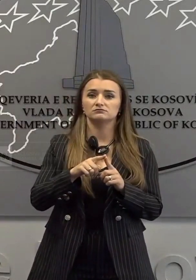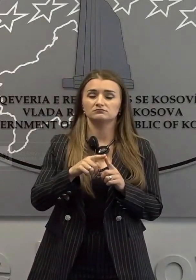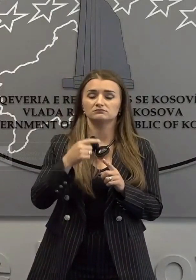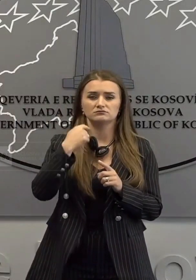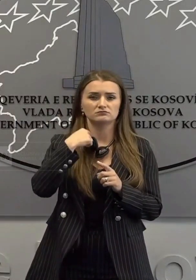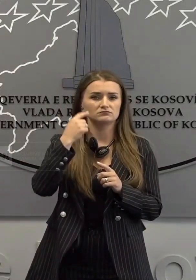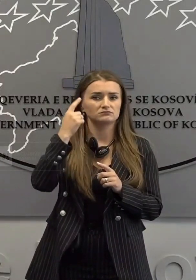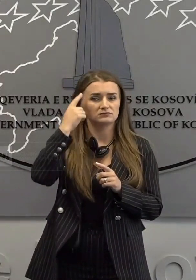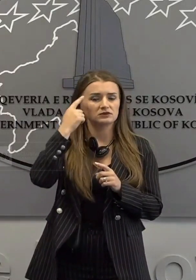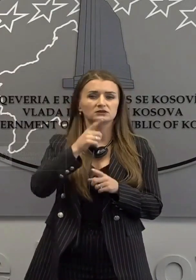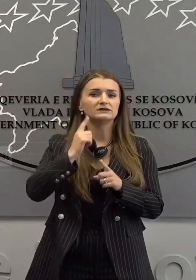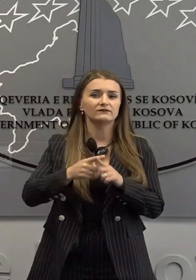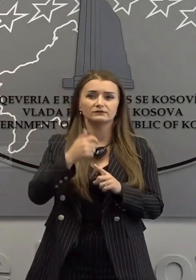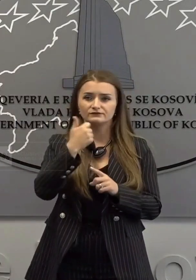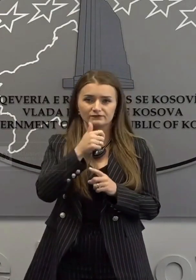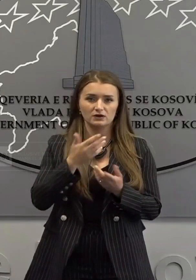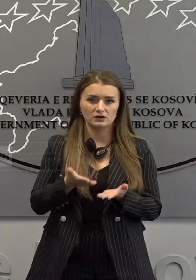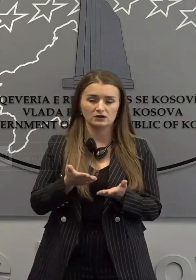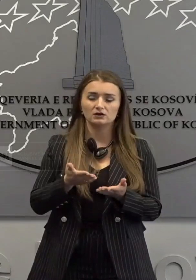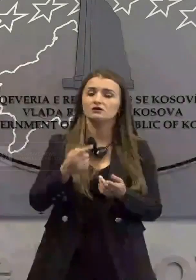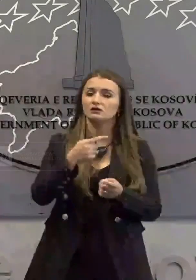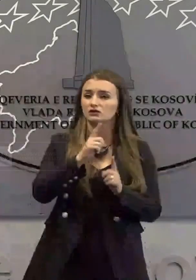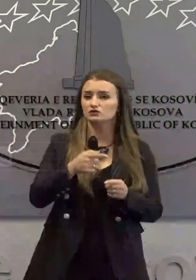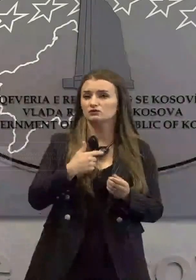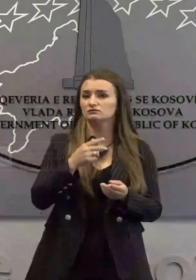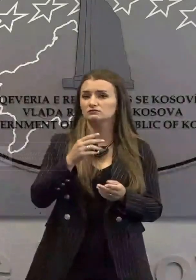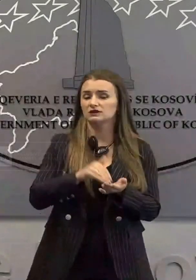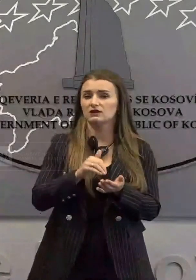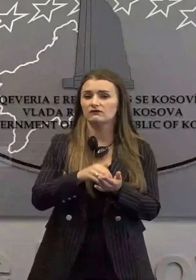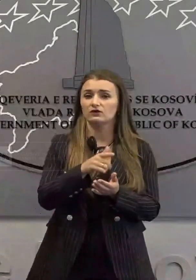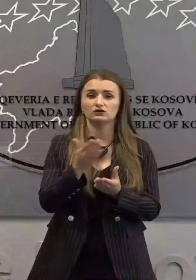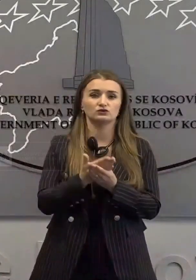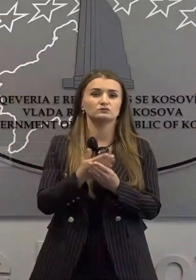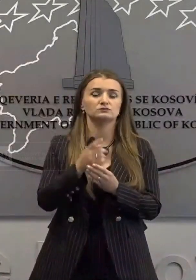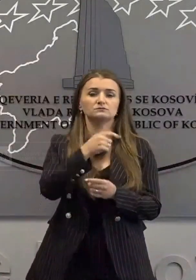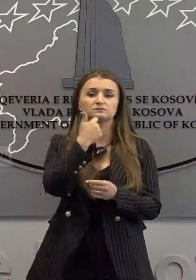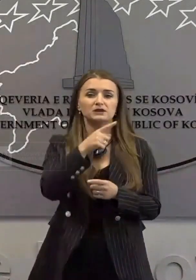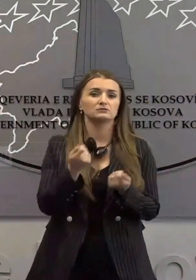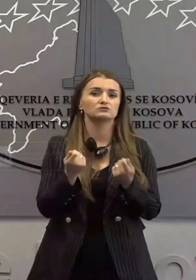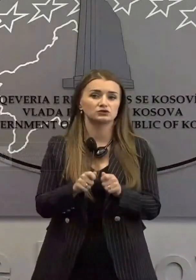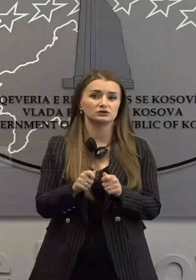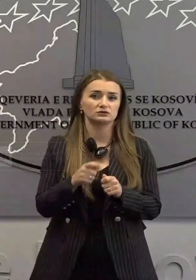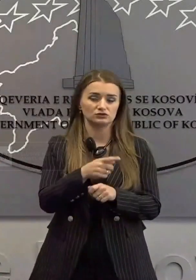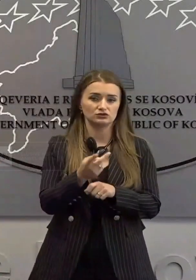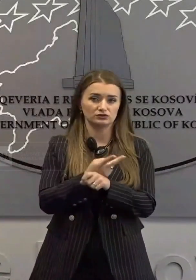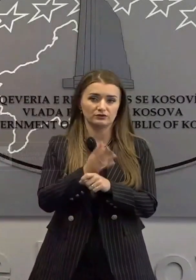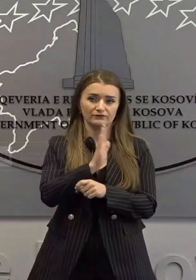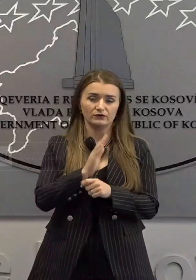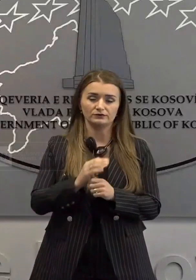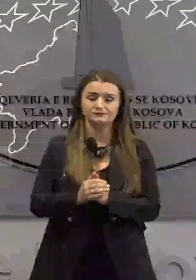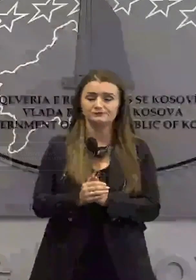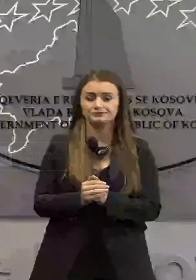e liçene në Serbi, por vazhdon këtë ta bëj me dosjet e mbyllura në arkivat që i posedon